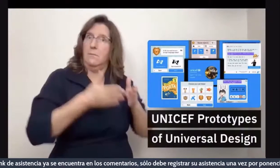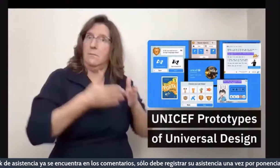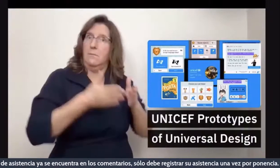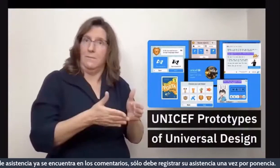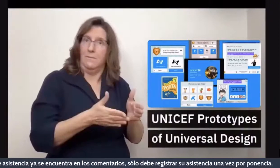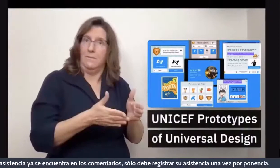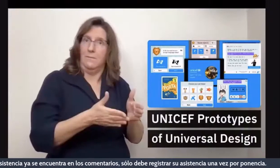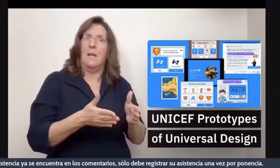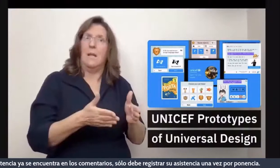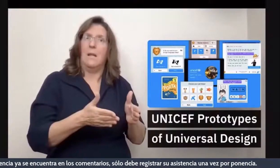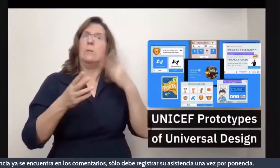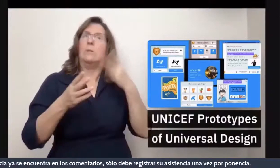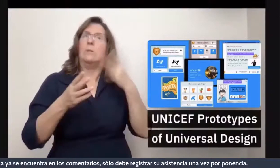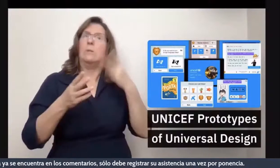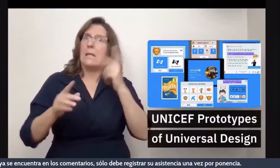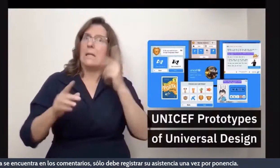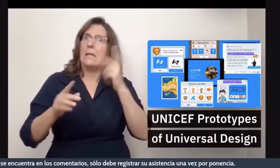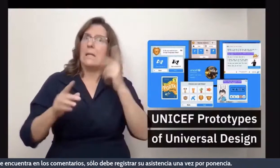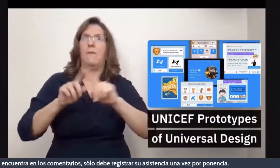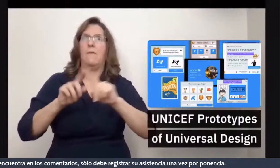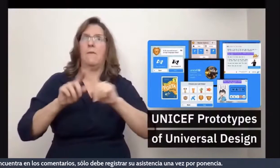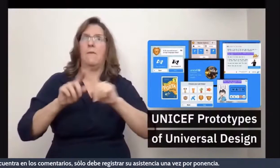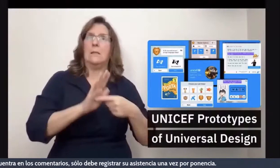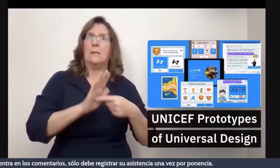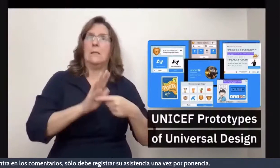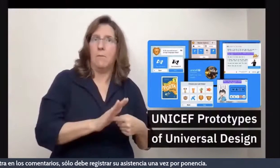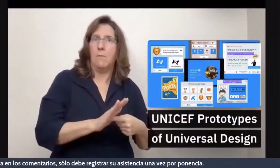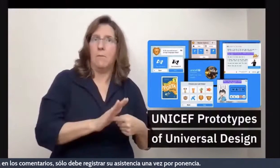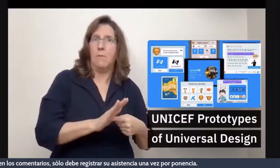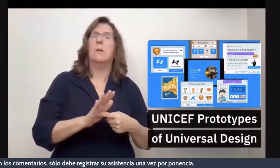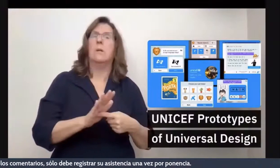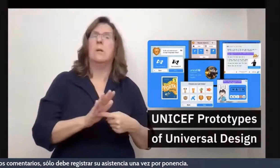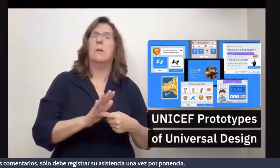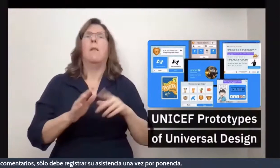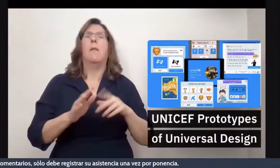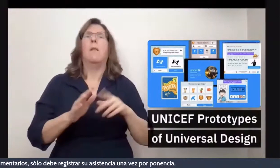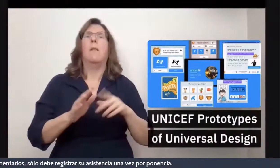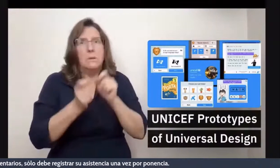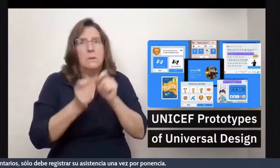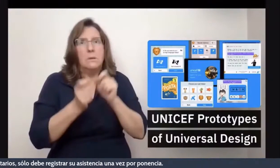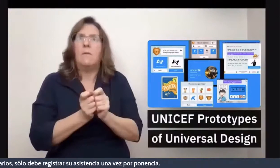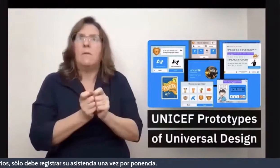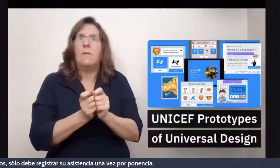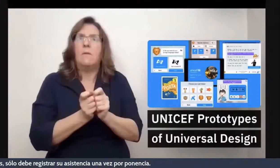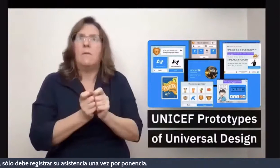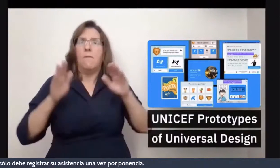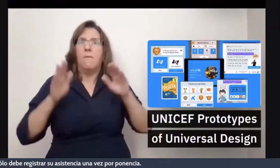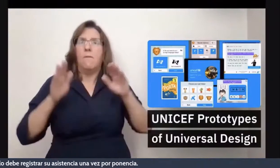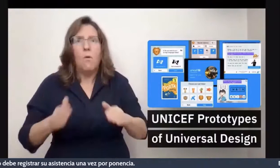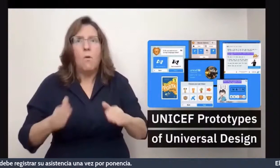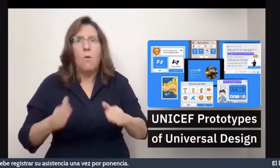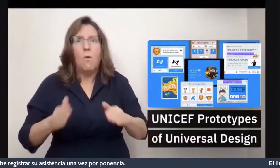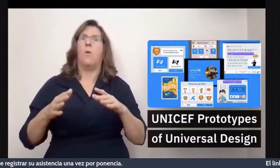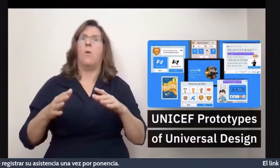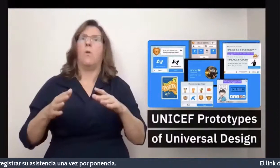diseño de aprendizaje para incluir específicamente la escucha, la visión, el tacto,